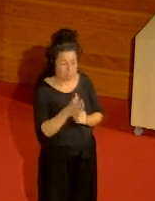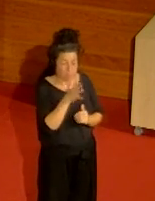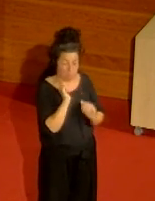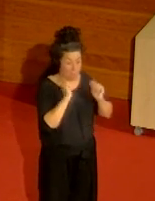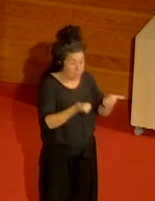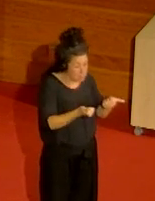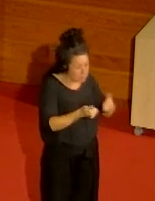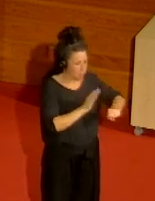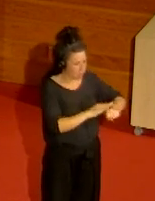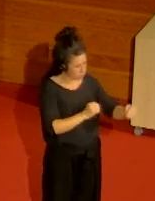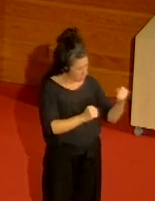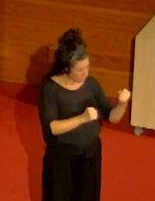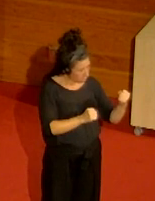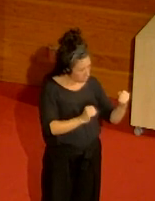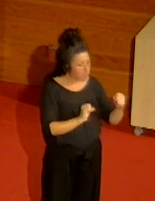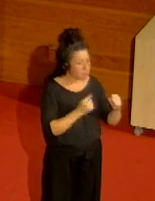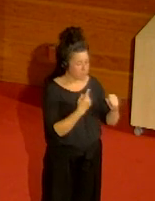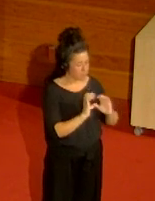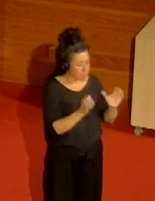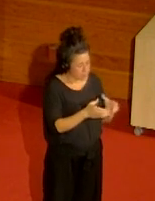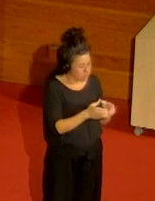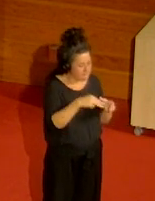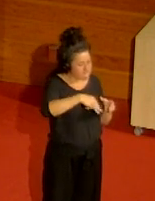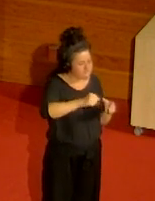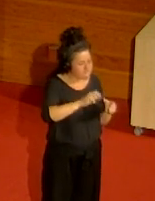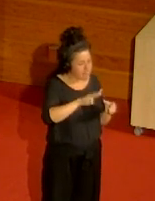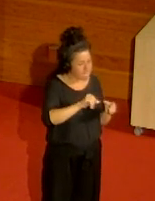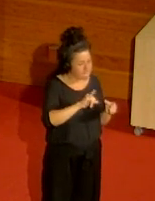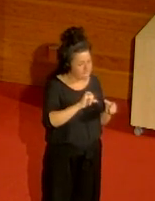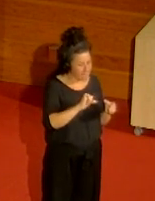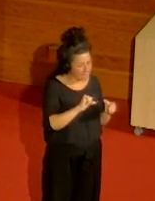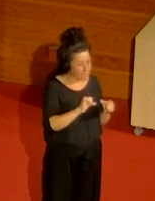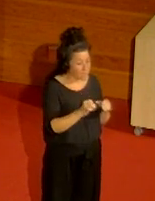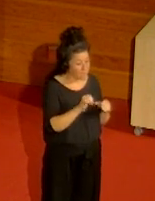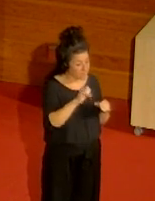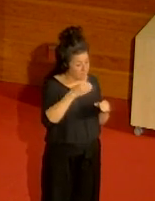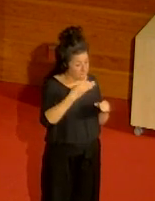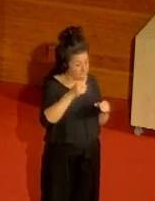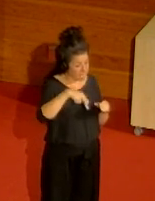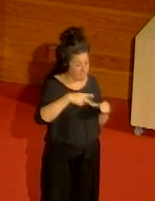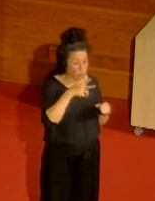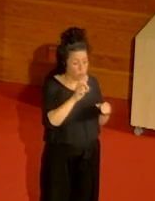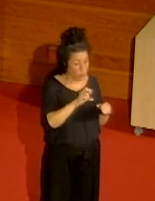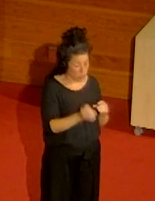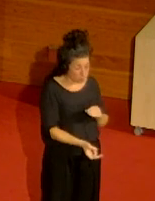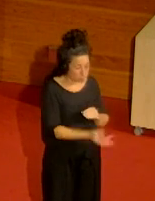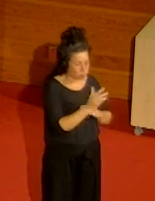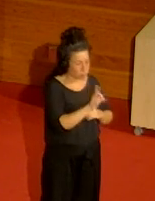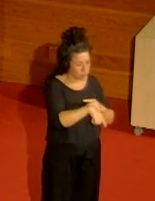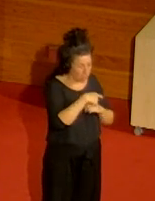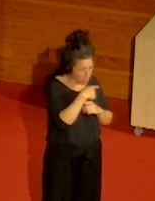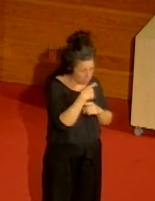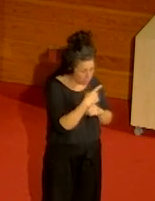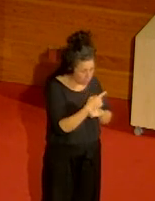izquierdista y de hecho el partido primero bueno se llama mapa y el partido que fundó bengurion pero que luego derivó en un partido laborista hasta